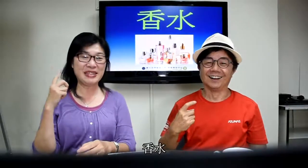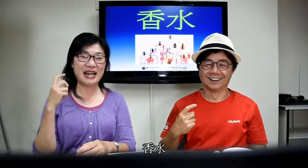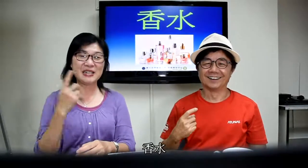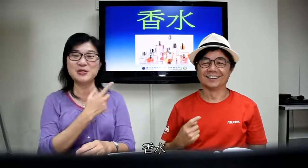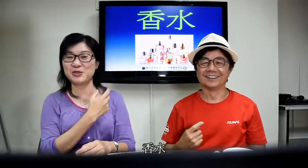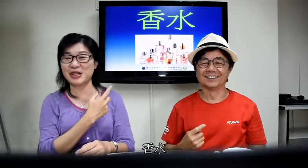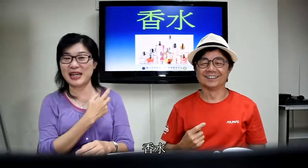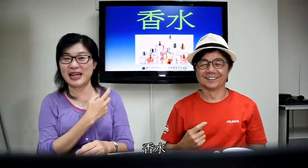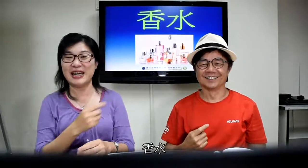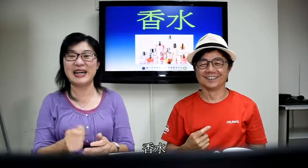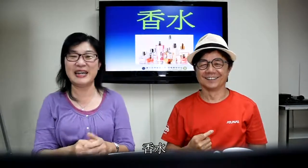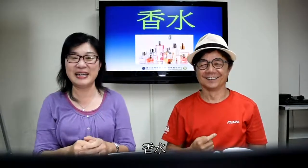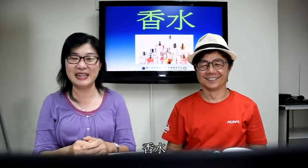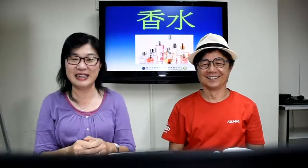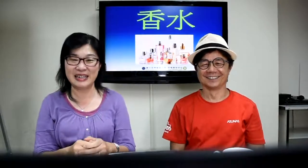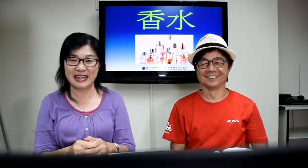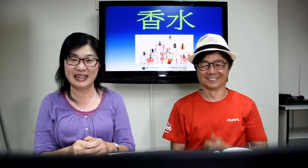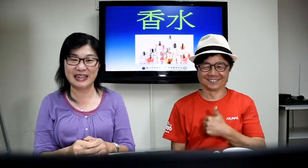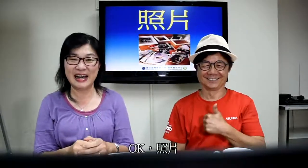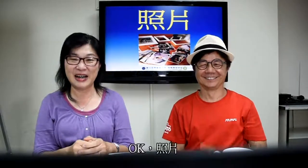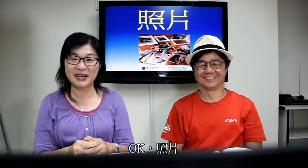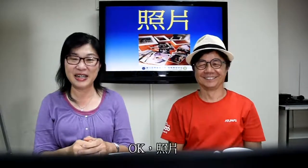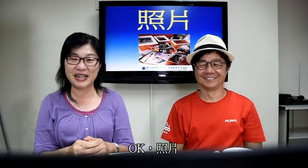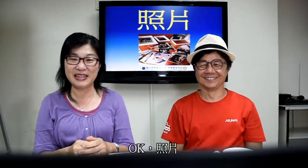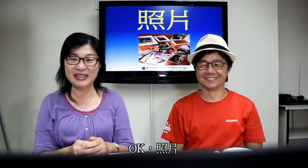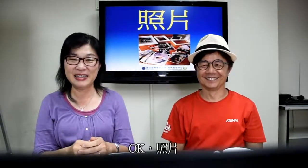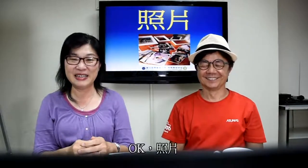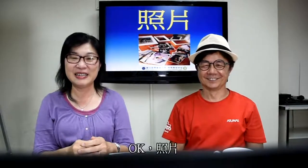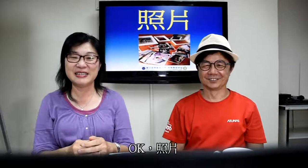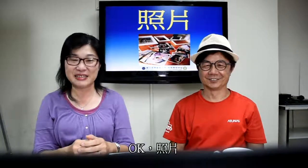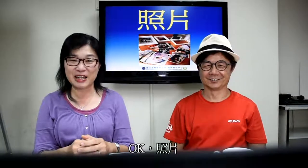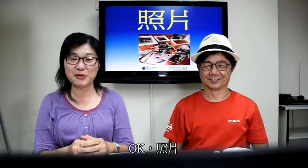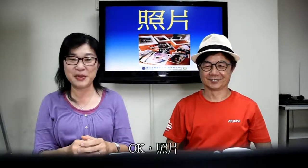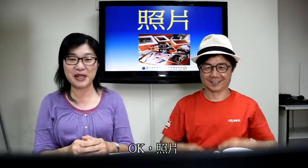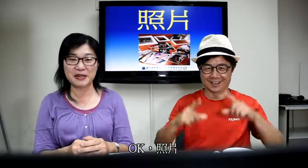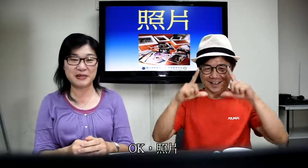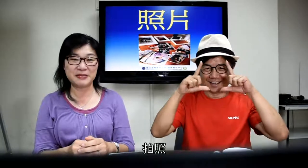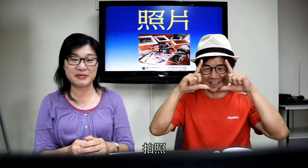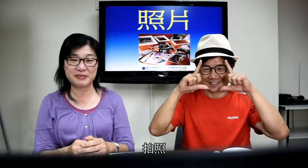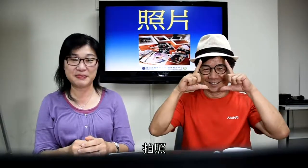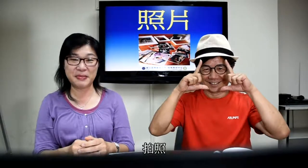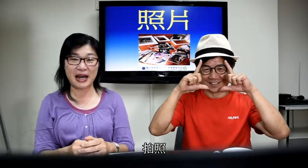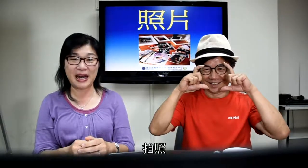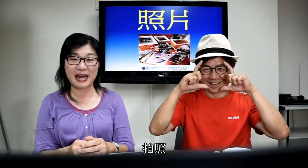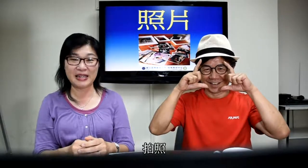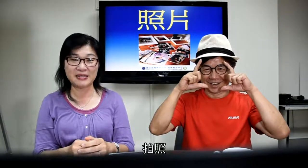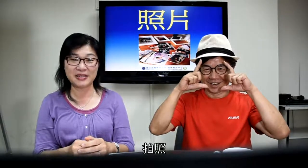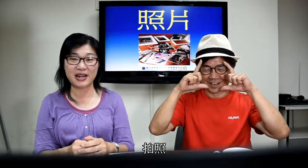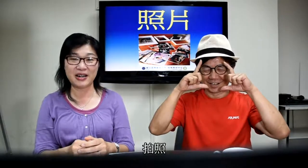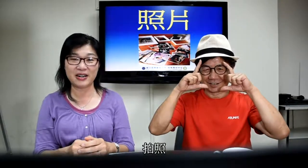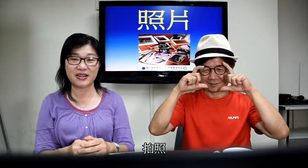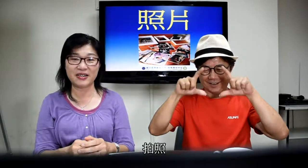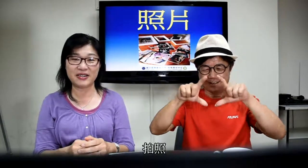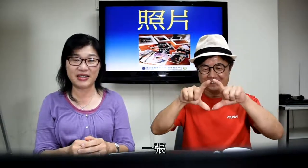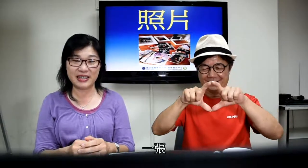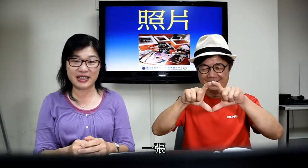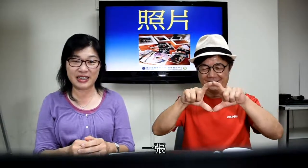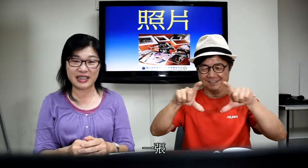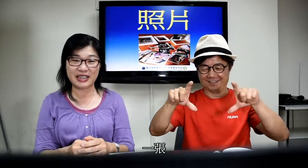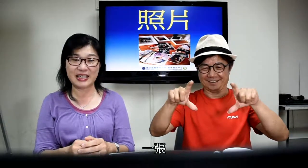香水 ，OK， 照片。拍照一